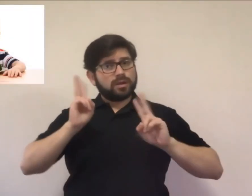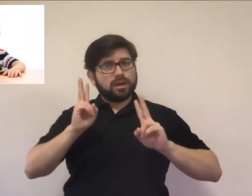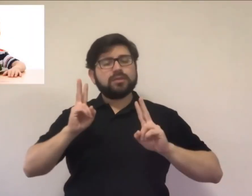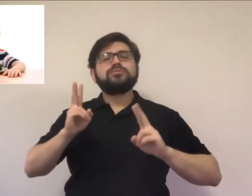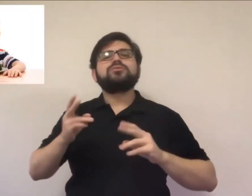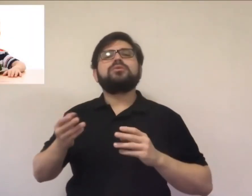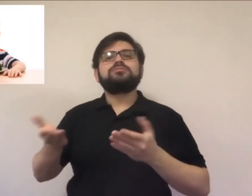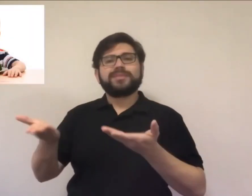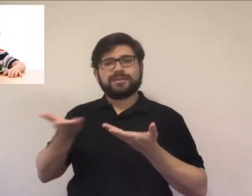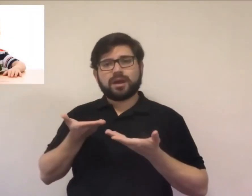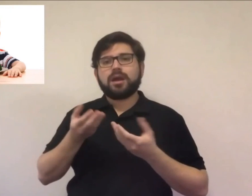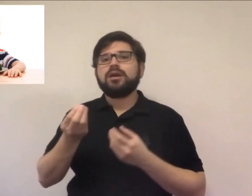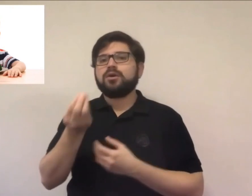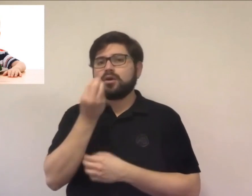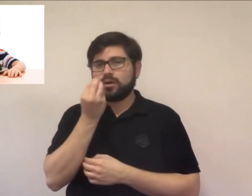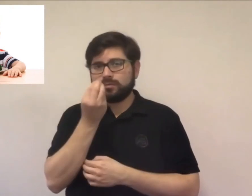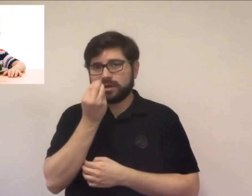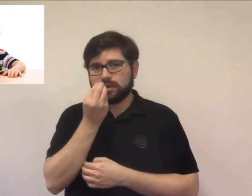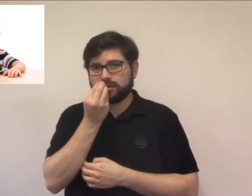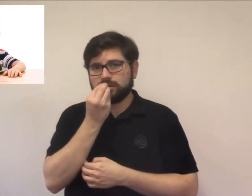Tengo derecho a recibir alimento.